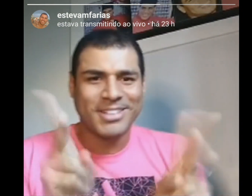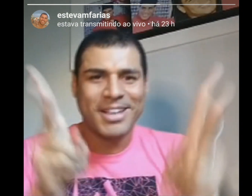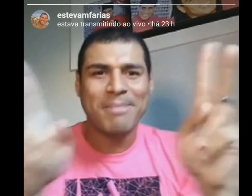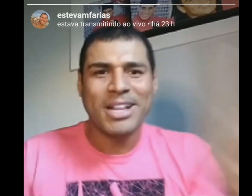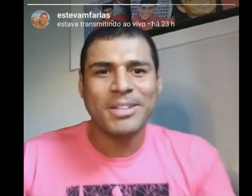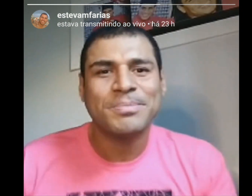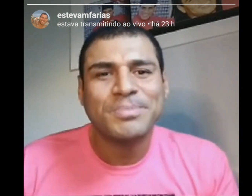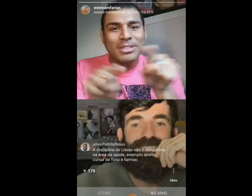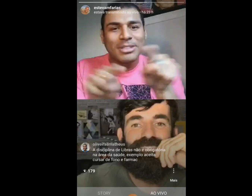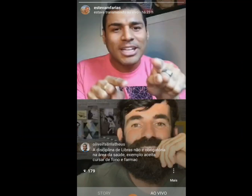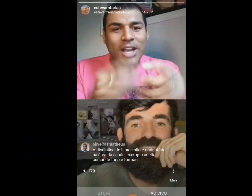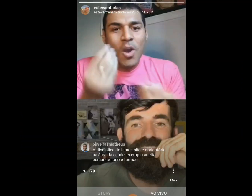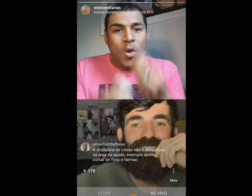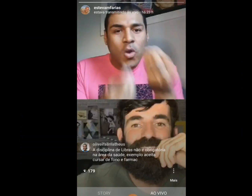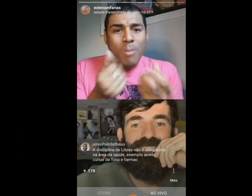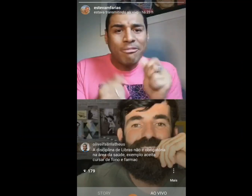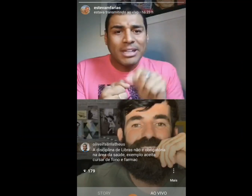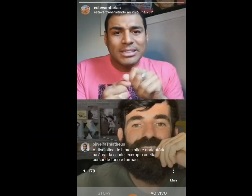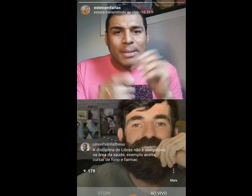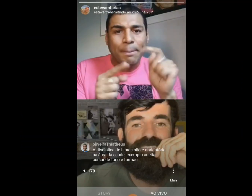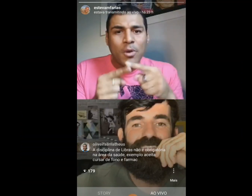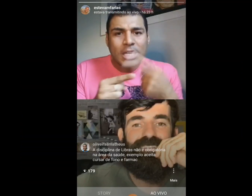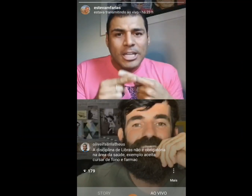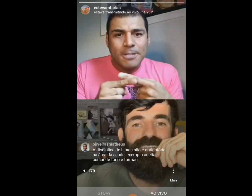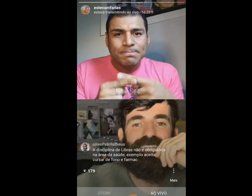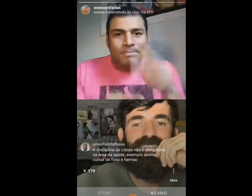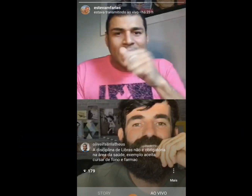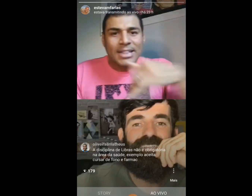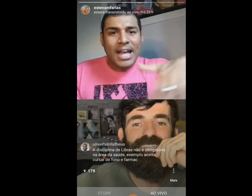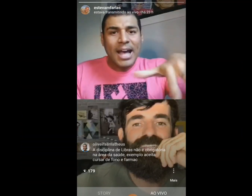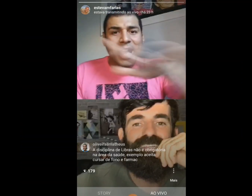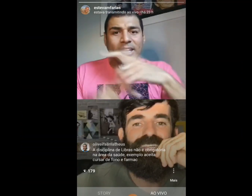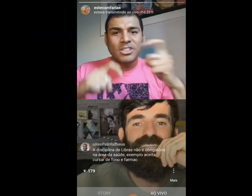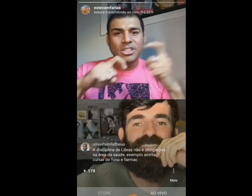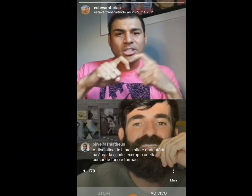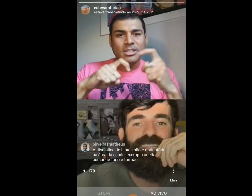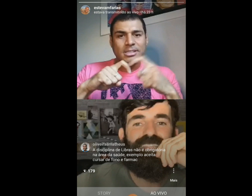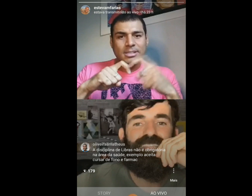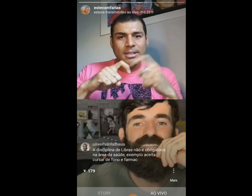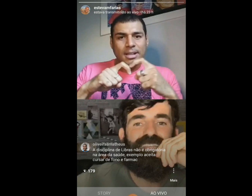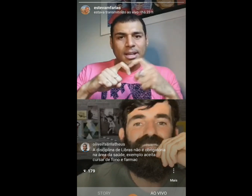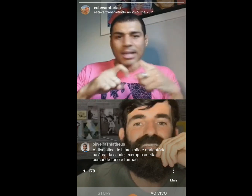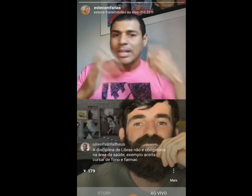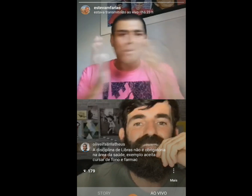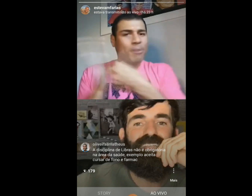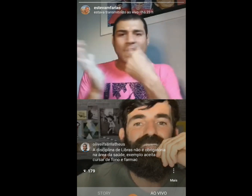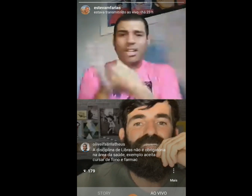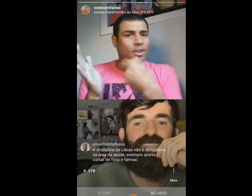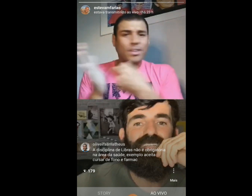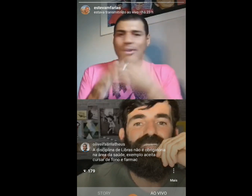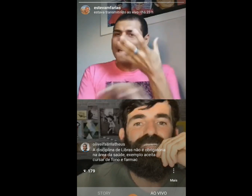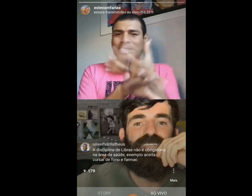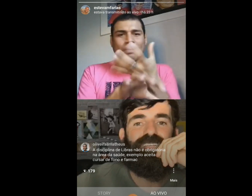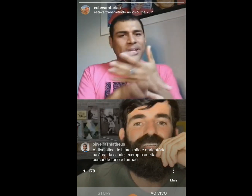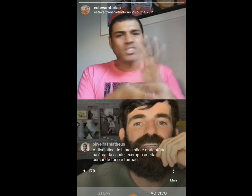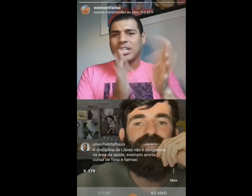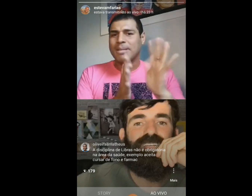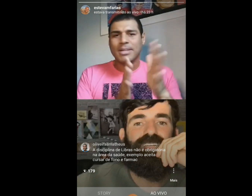aprender. Como fazer? Porque na área de... Não é obrigatório a disciplina de Libras. Não